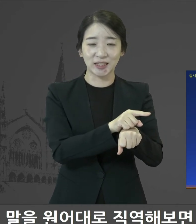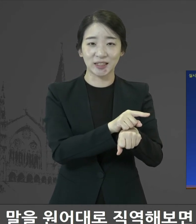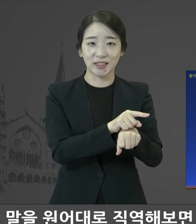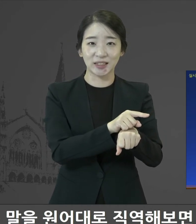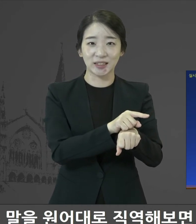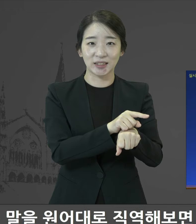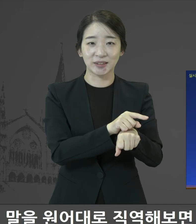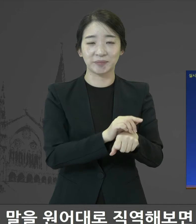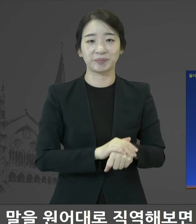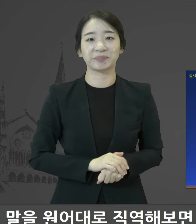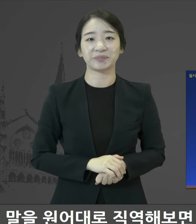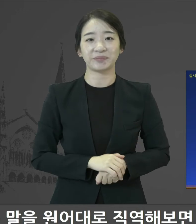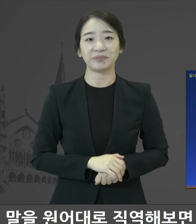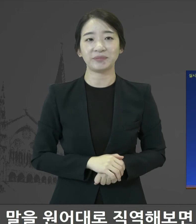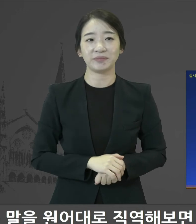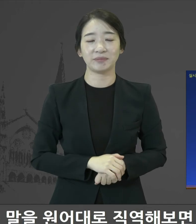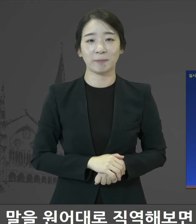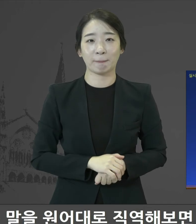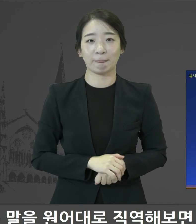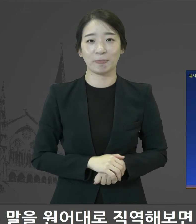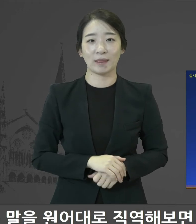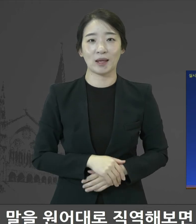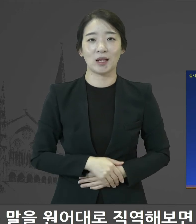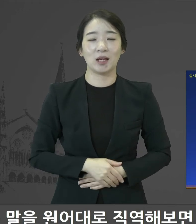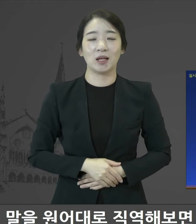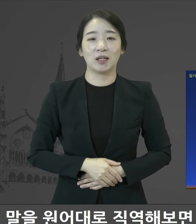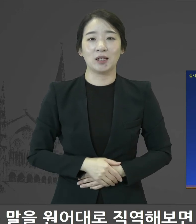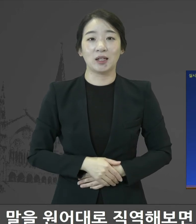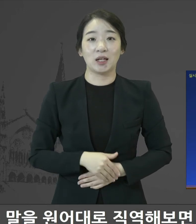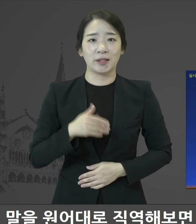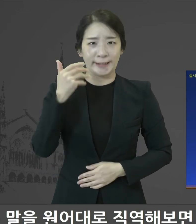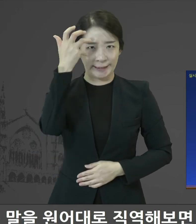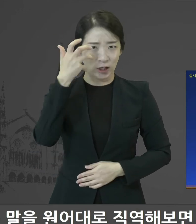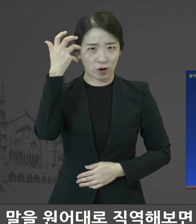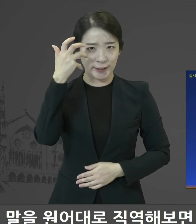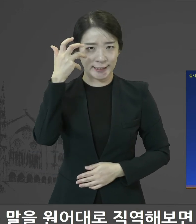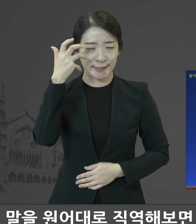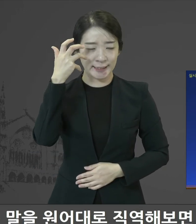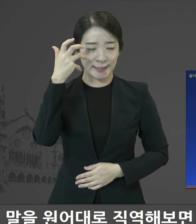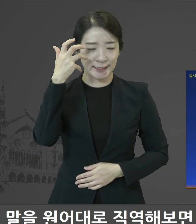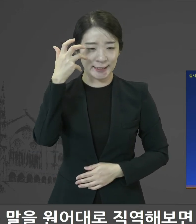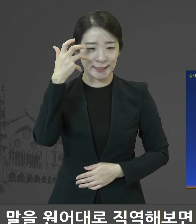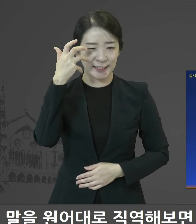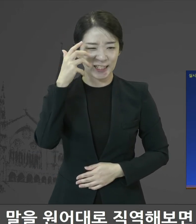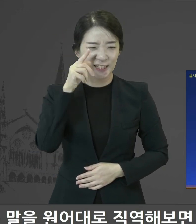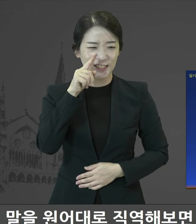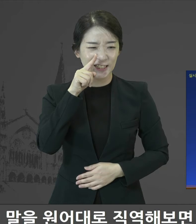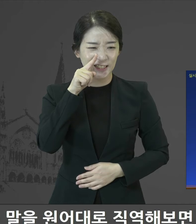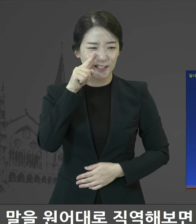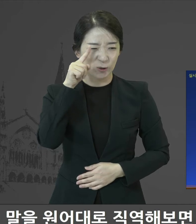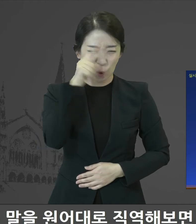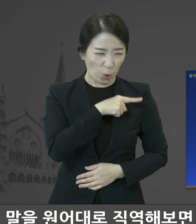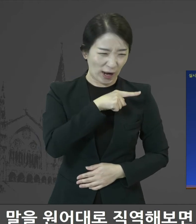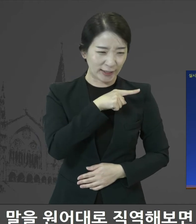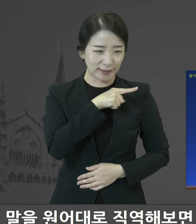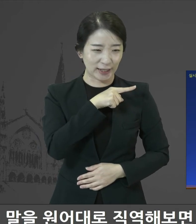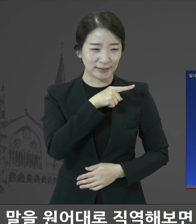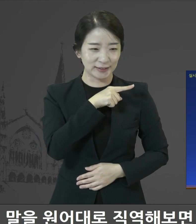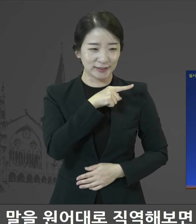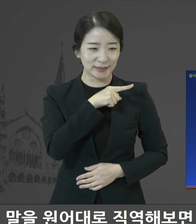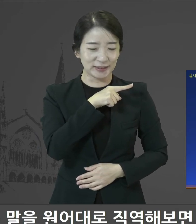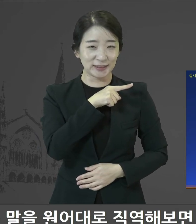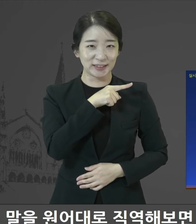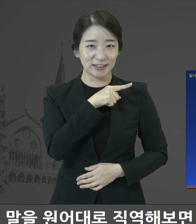mean이 고약하다. spirit, 영이죠. 아주 mean한 스피릿이야. 고약한 스피릿. 근데 그것이